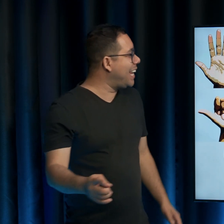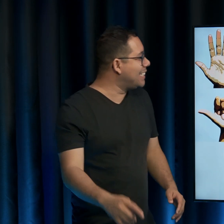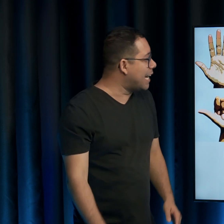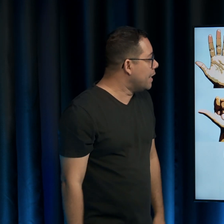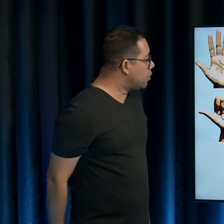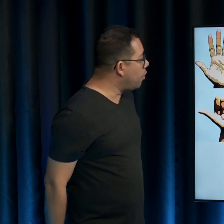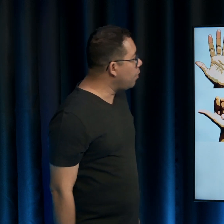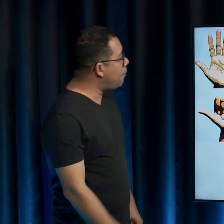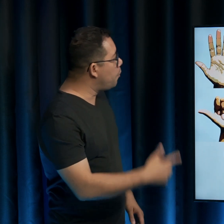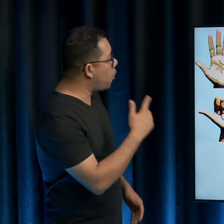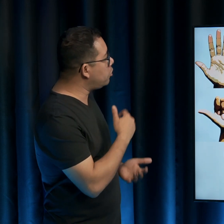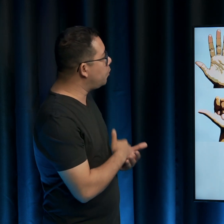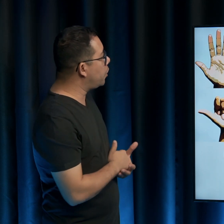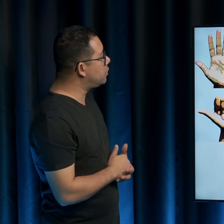Beleza. Então vamos lá pro próximo, produção.